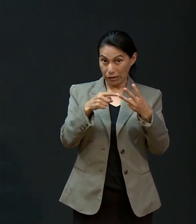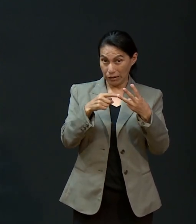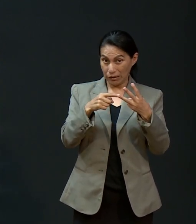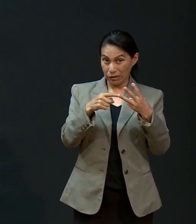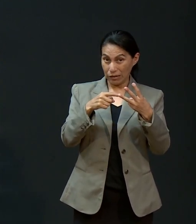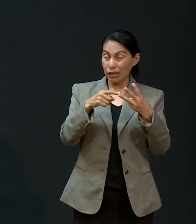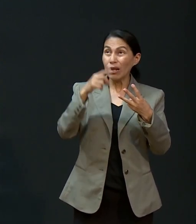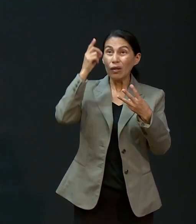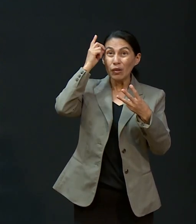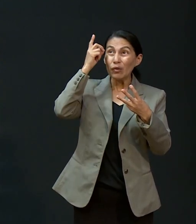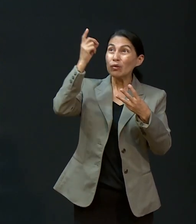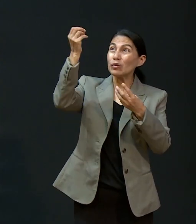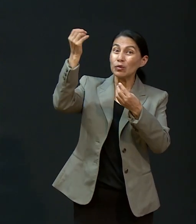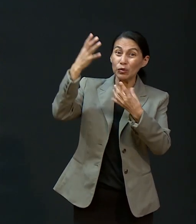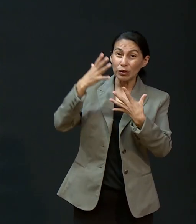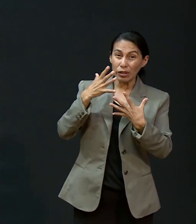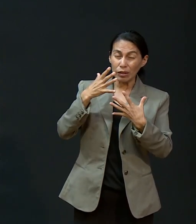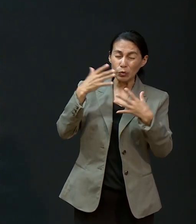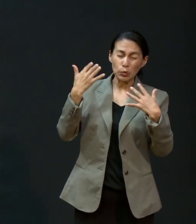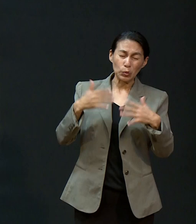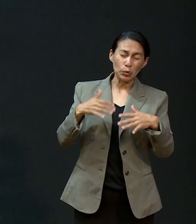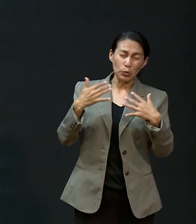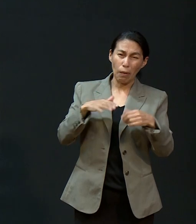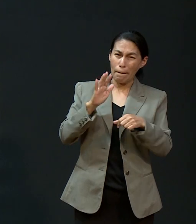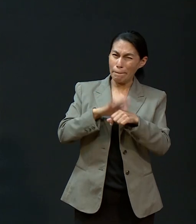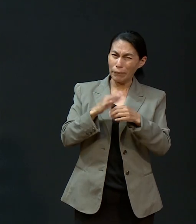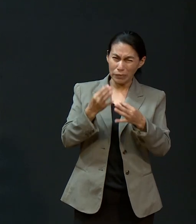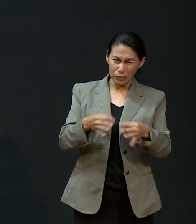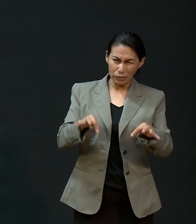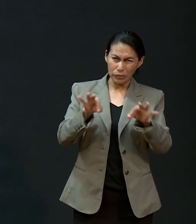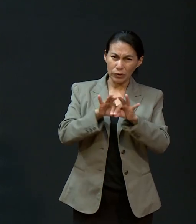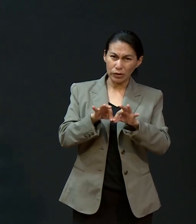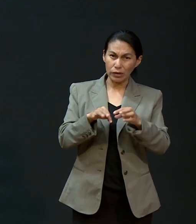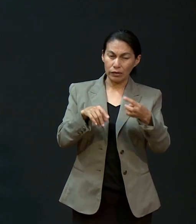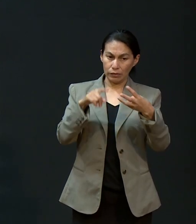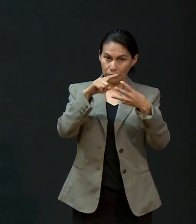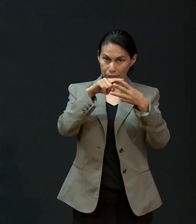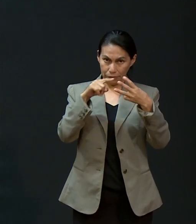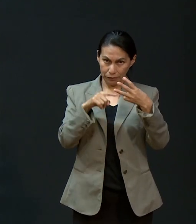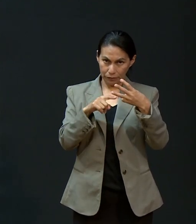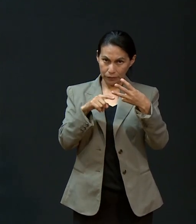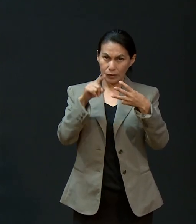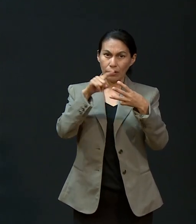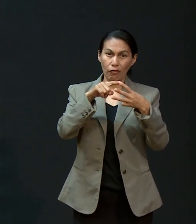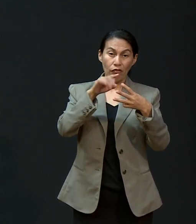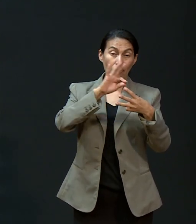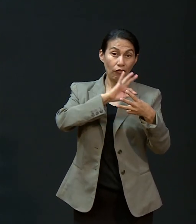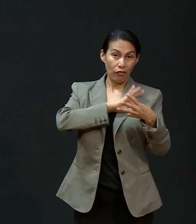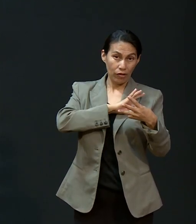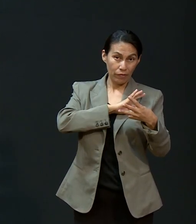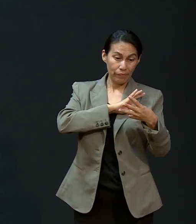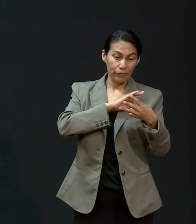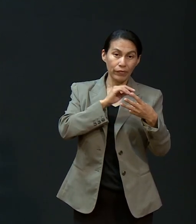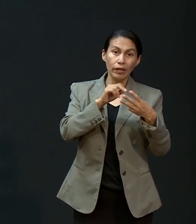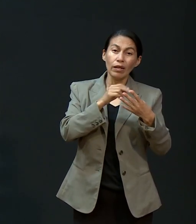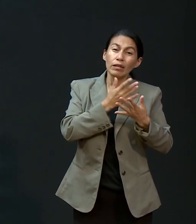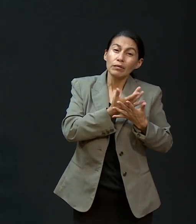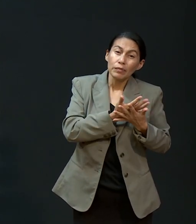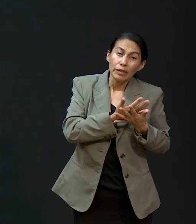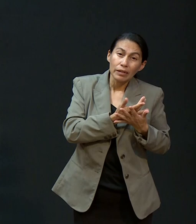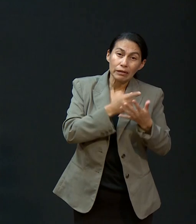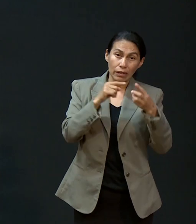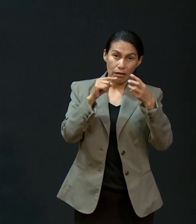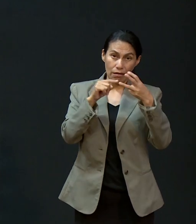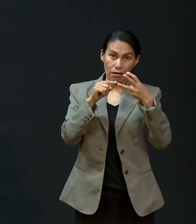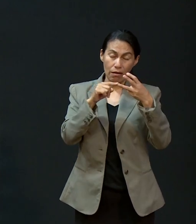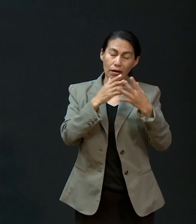virtudes más grandes que Dios nos ha dado deben ser cultivadas en todo momento. La fe, la